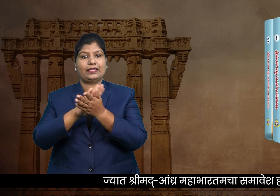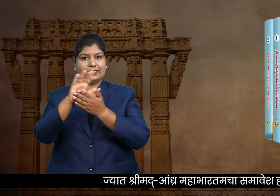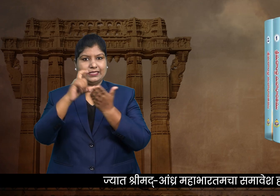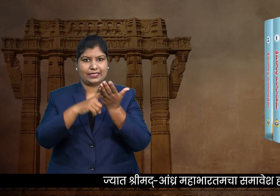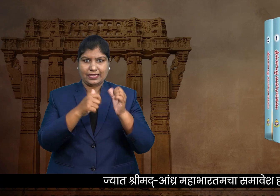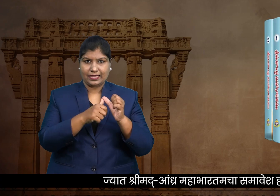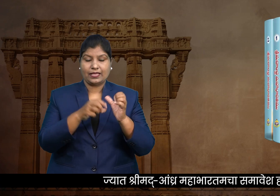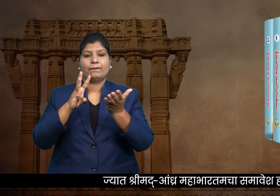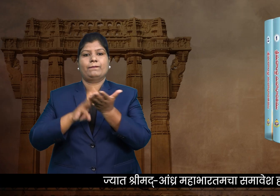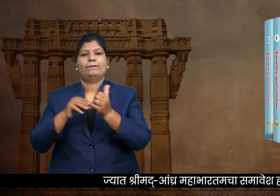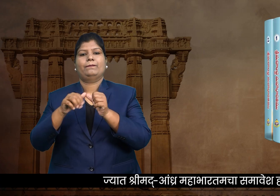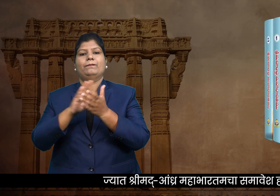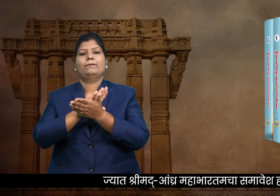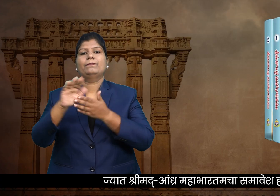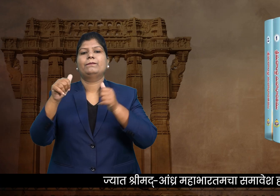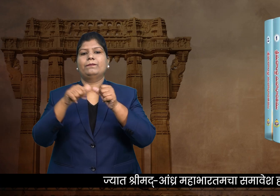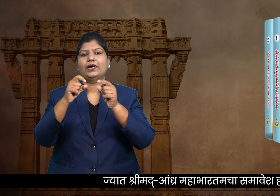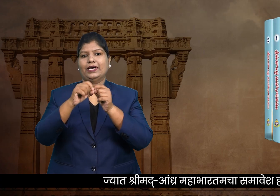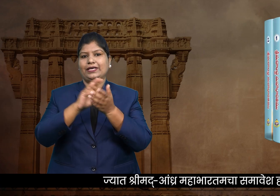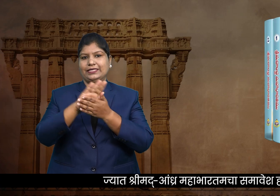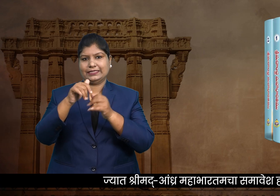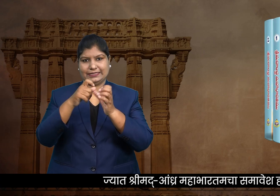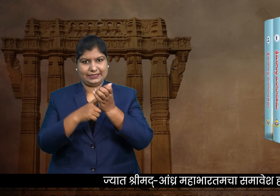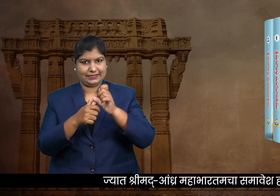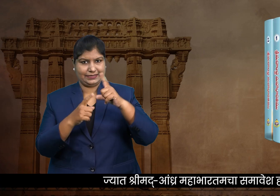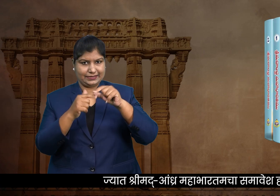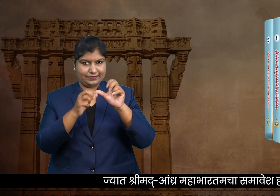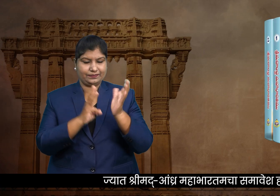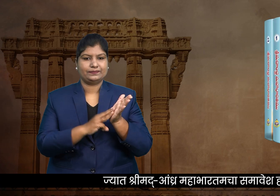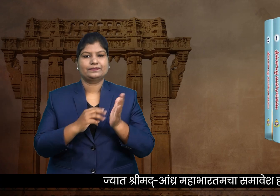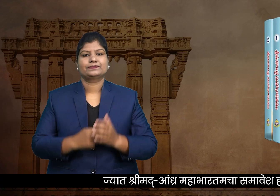महाभारतमचा समावेश होता.